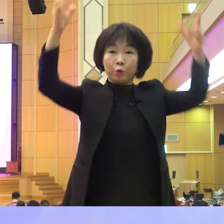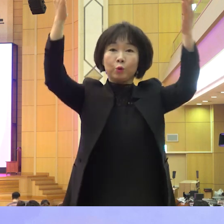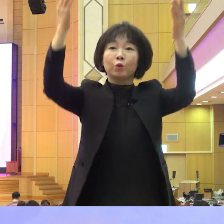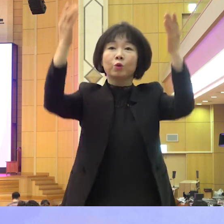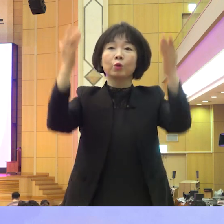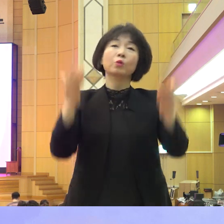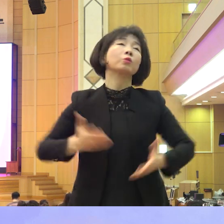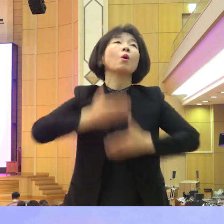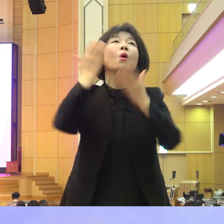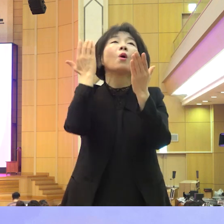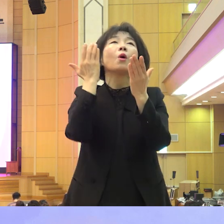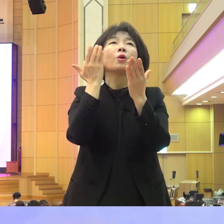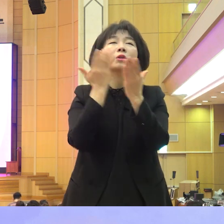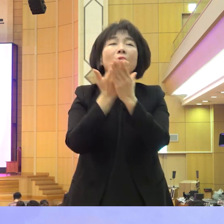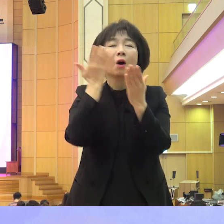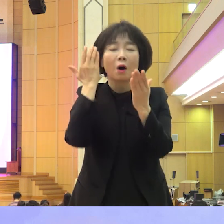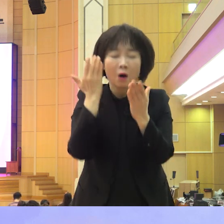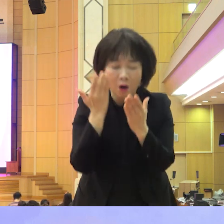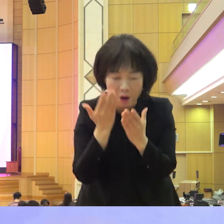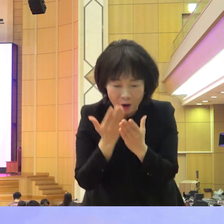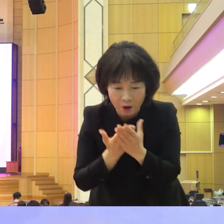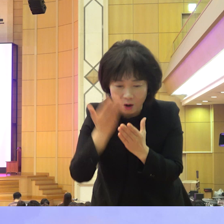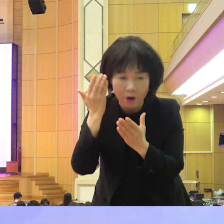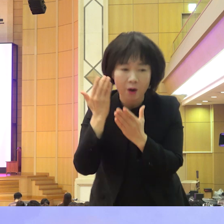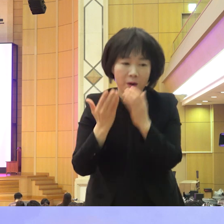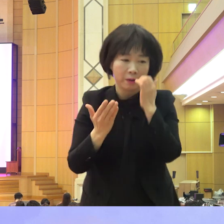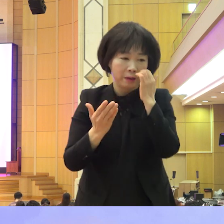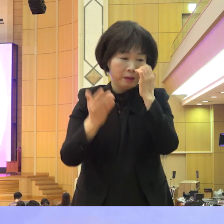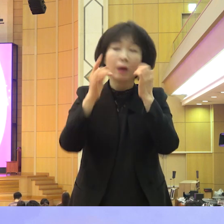새날 주소서.